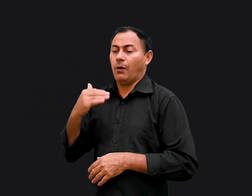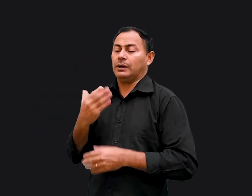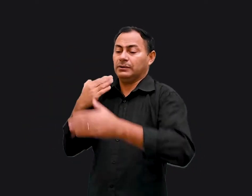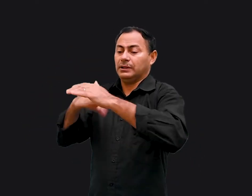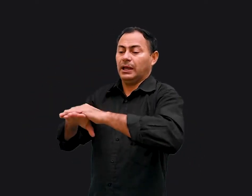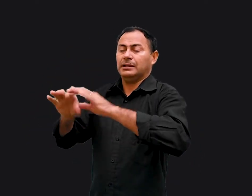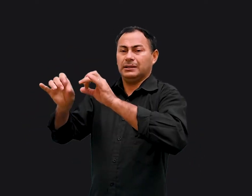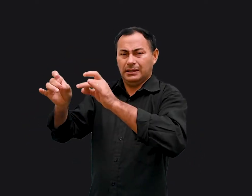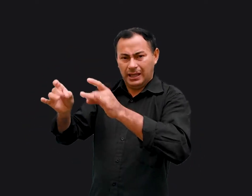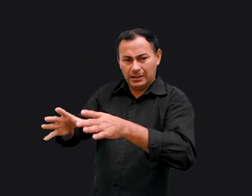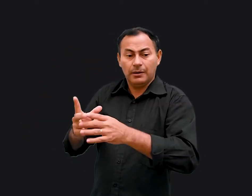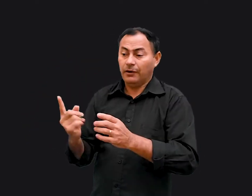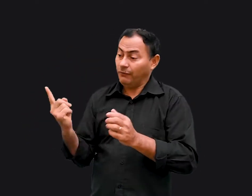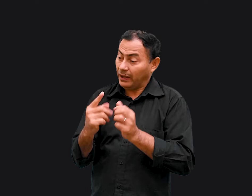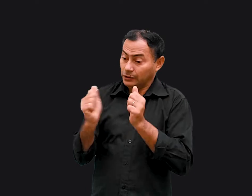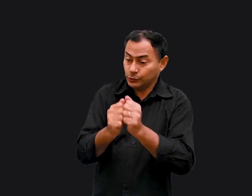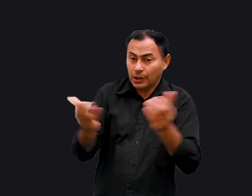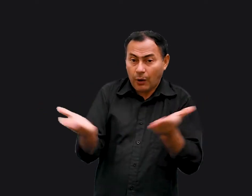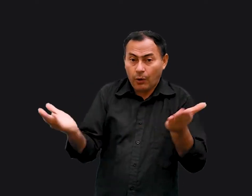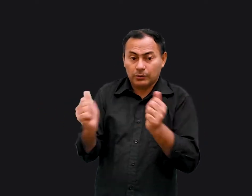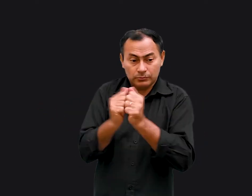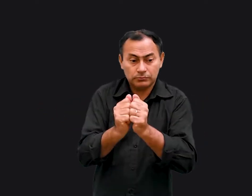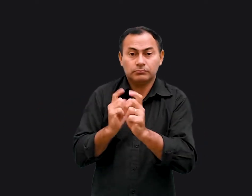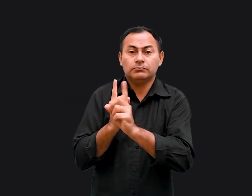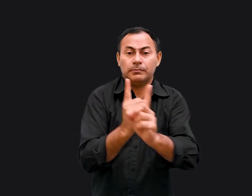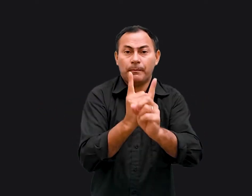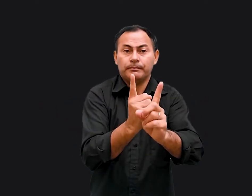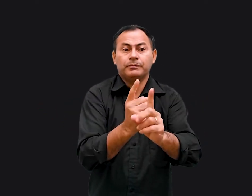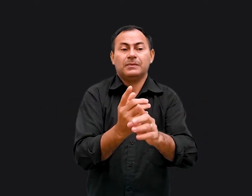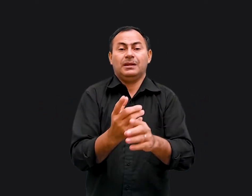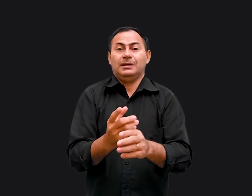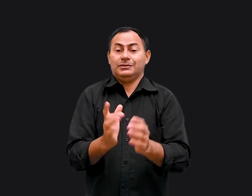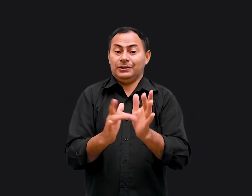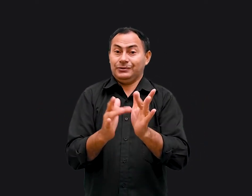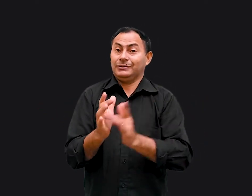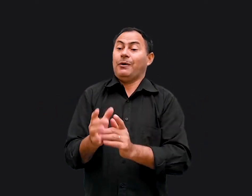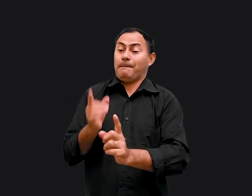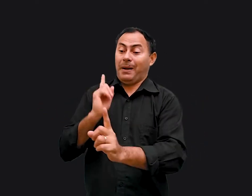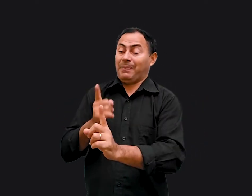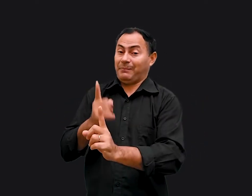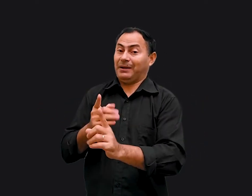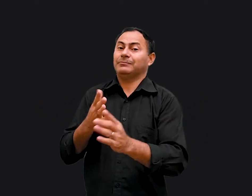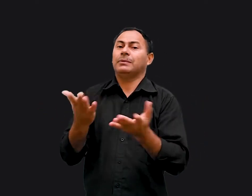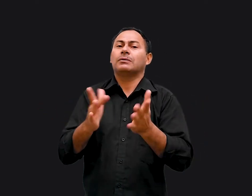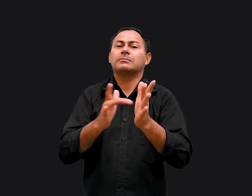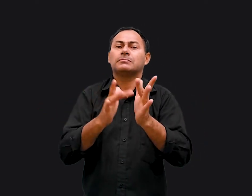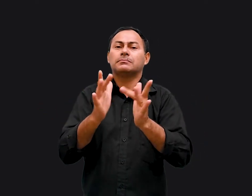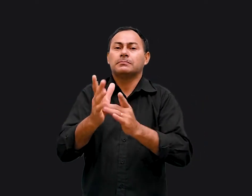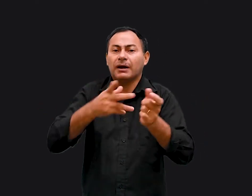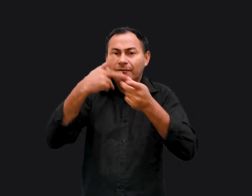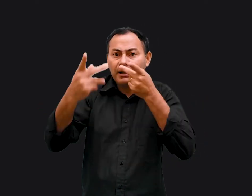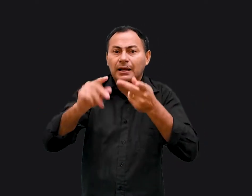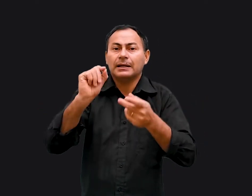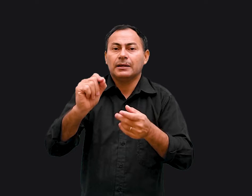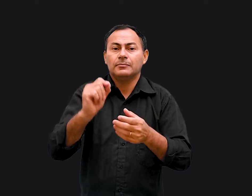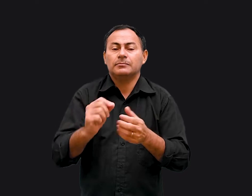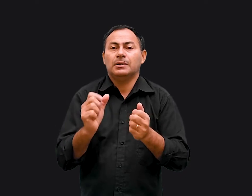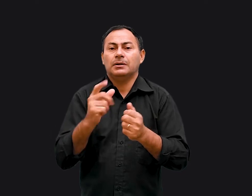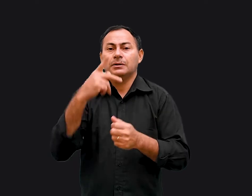enterrem. E venha comigo agora. Palavras duras, não? O que Jesus quis dizer com seu pai já